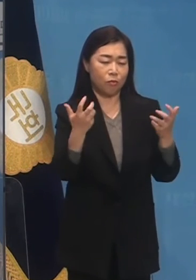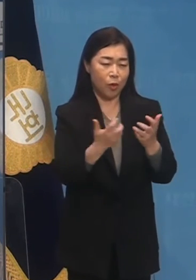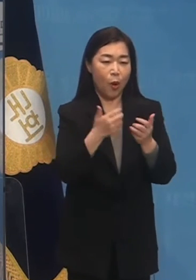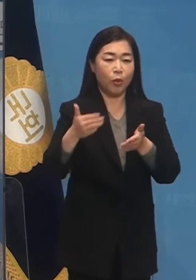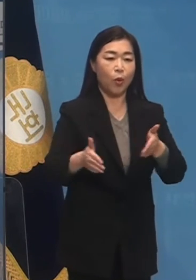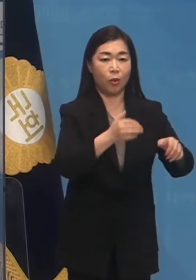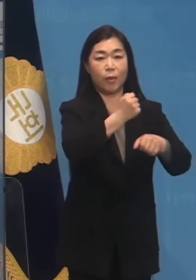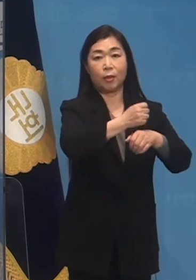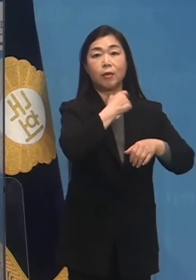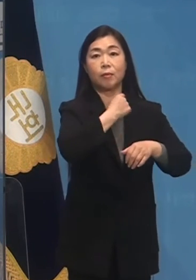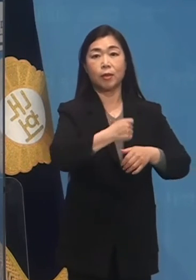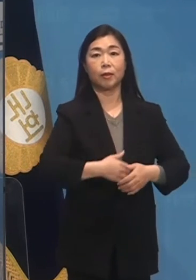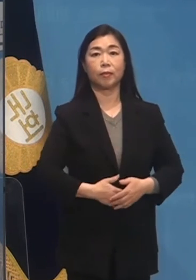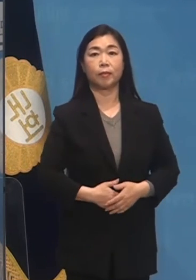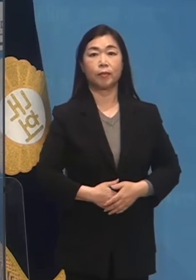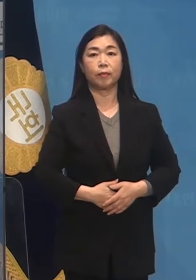만들겠습니다.